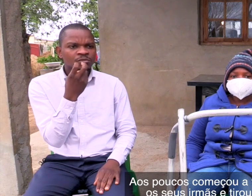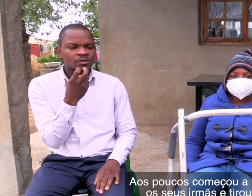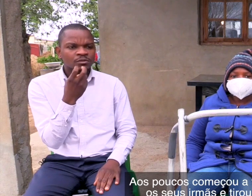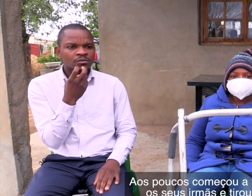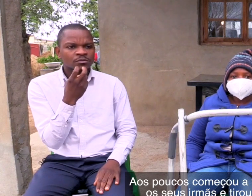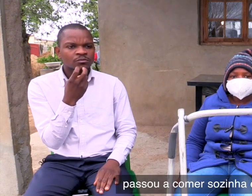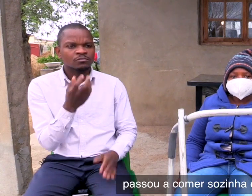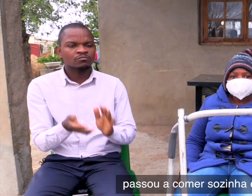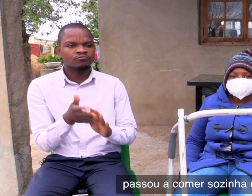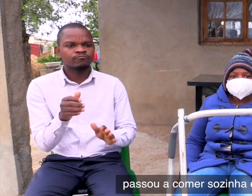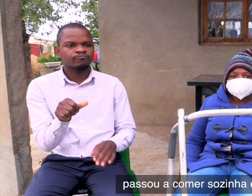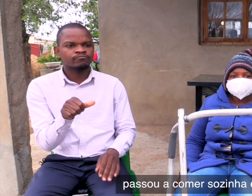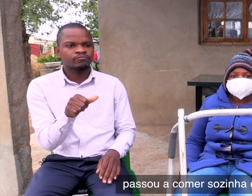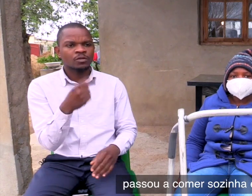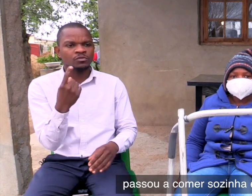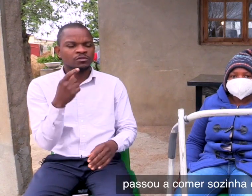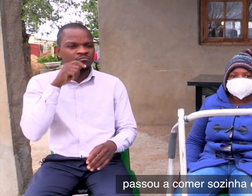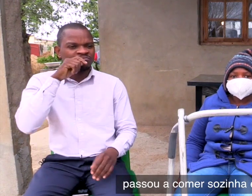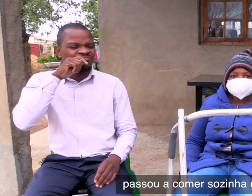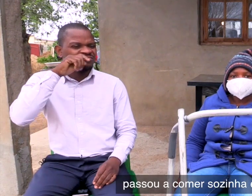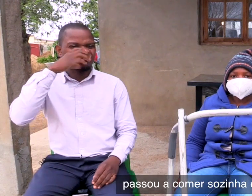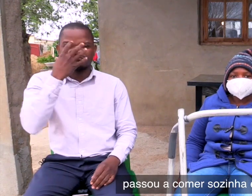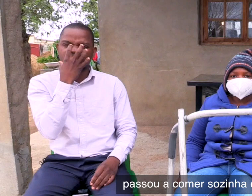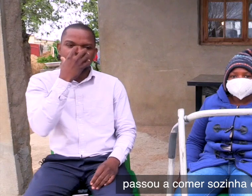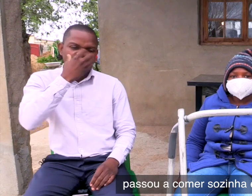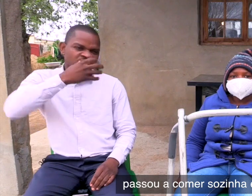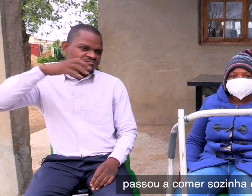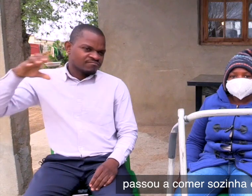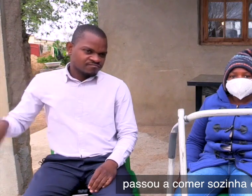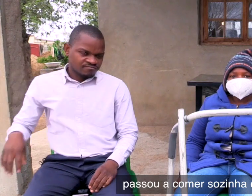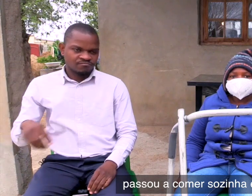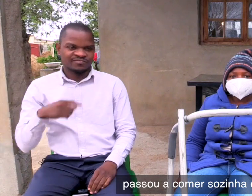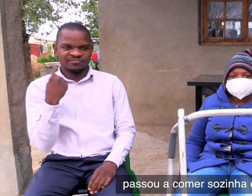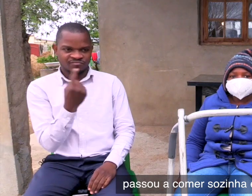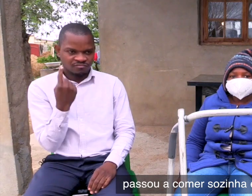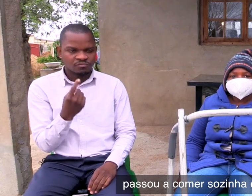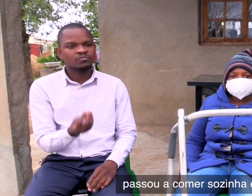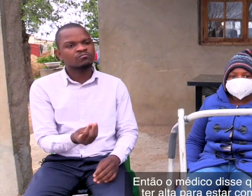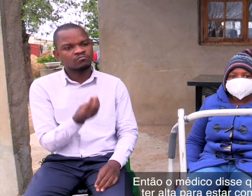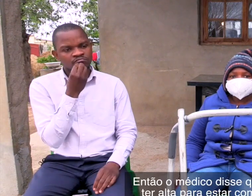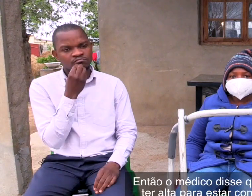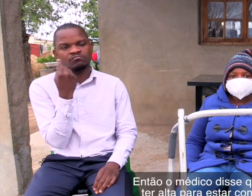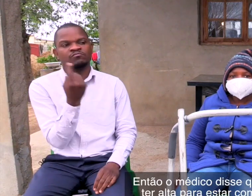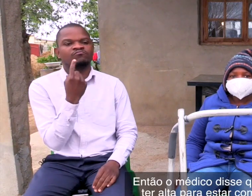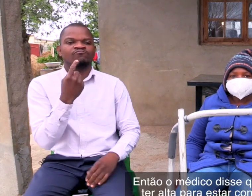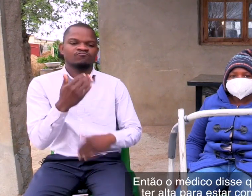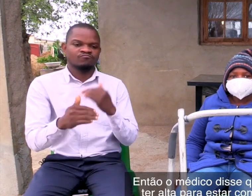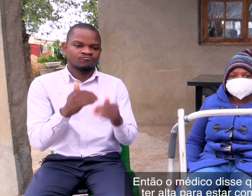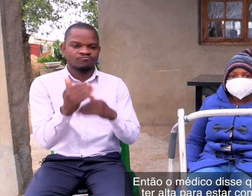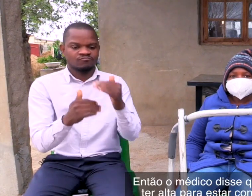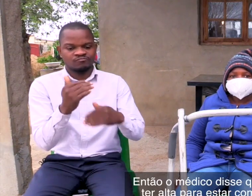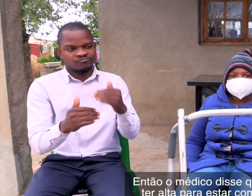os tubos. Ela sozinha, comer, fazer tudo. Então o médico disse,